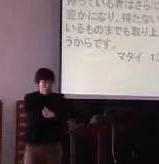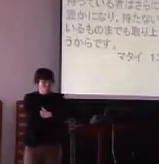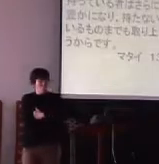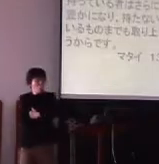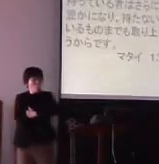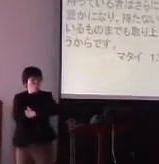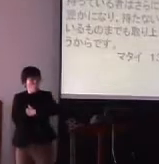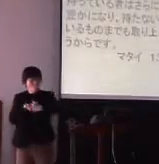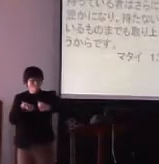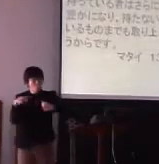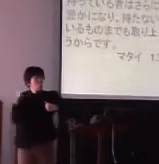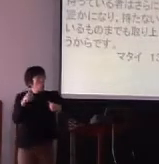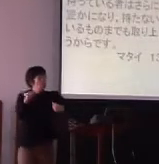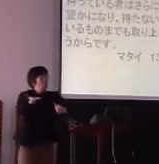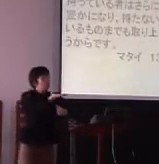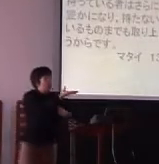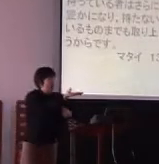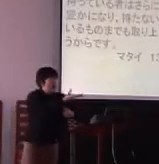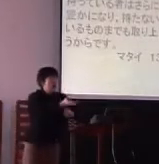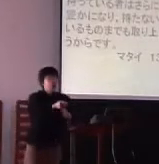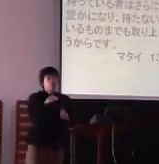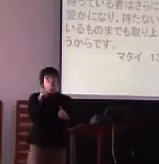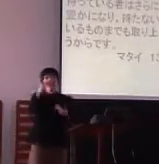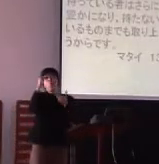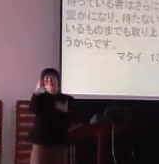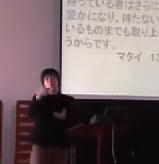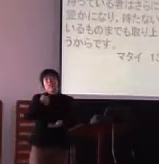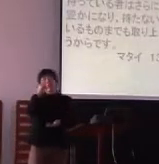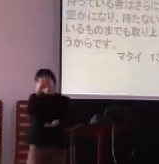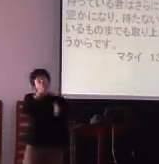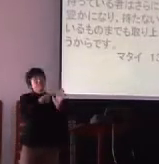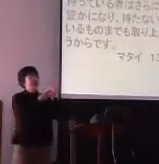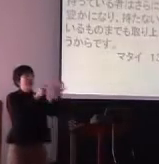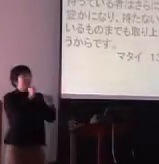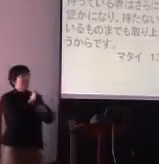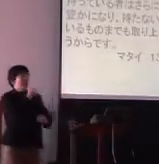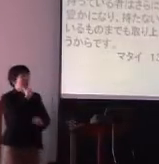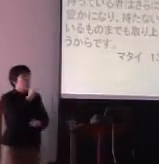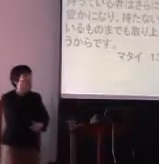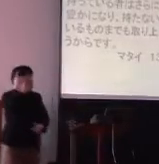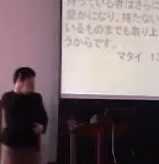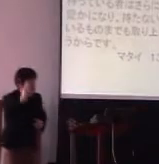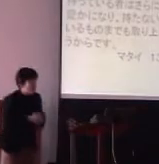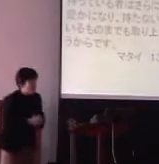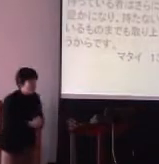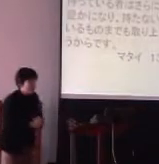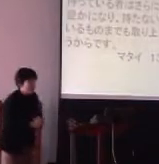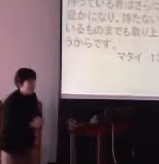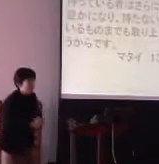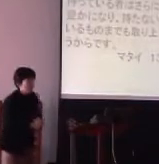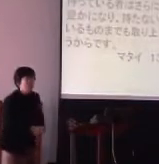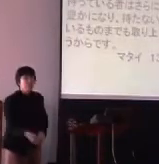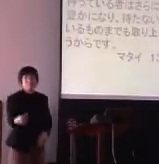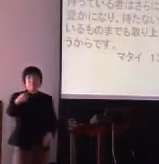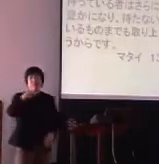に受け入れて、そしてその証をしたいと思います。私